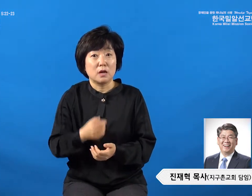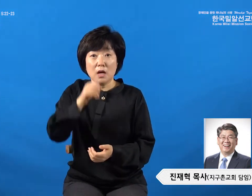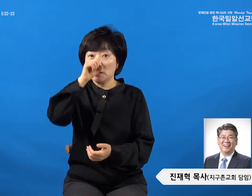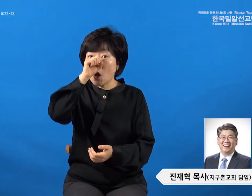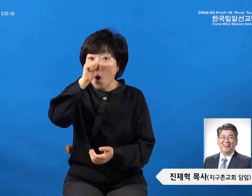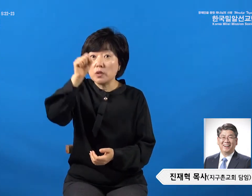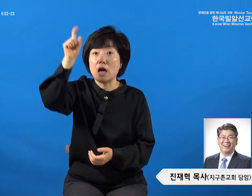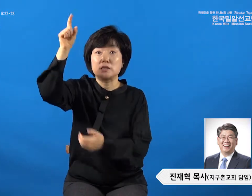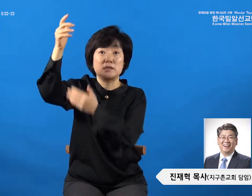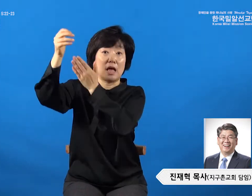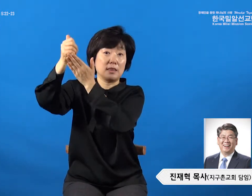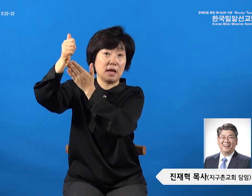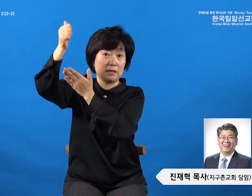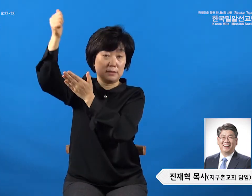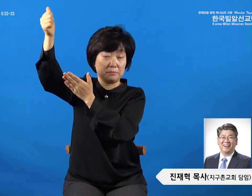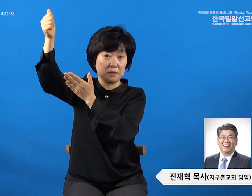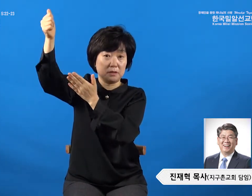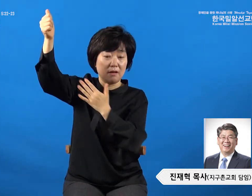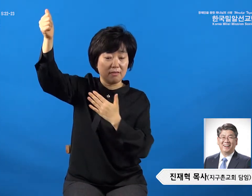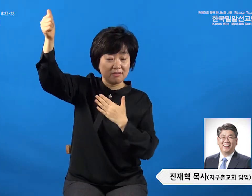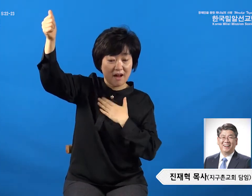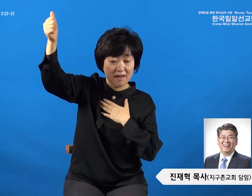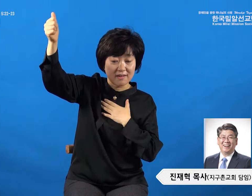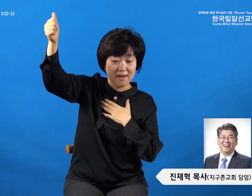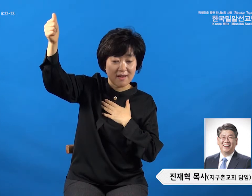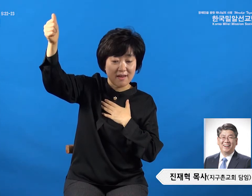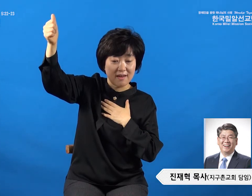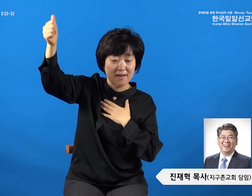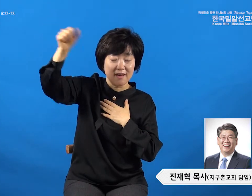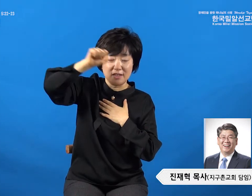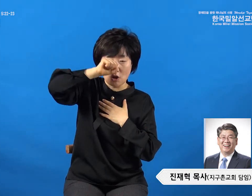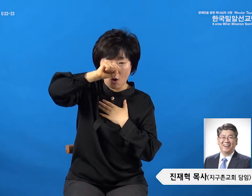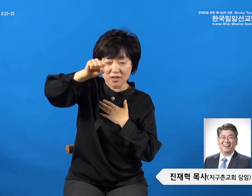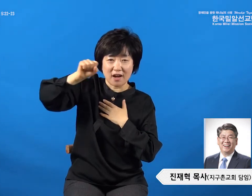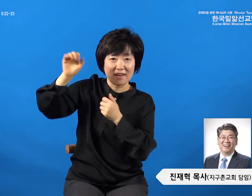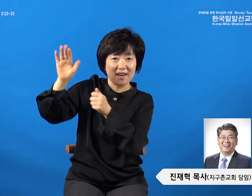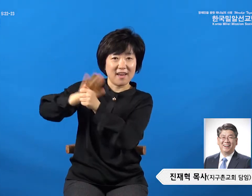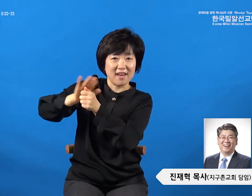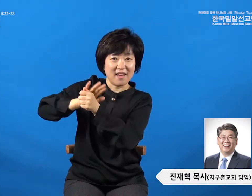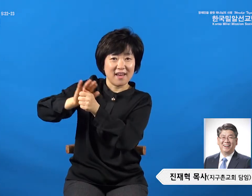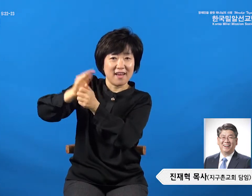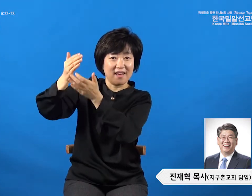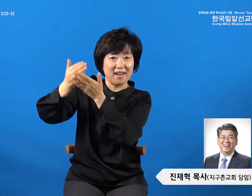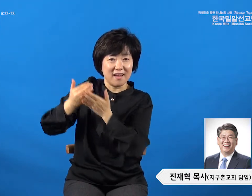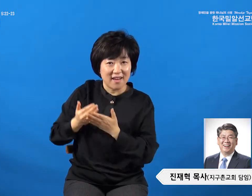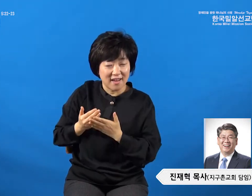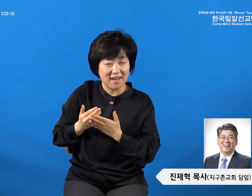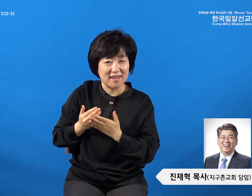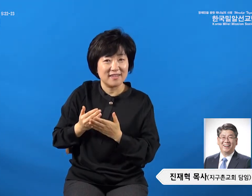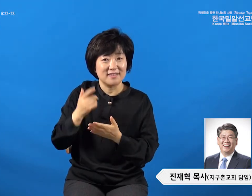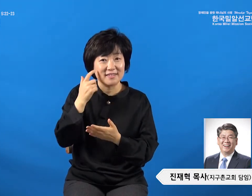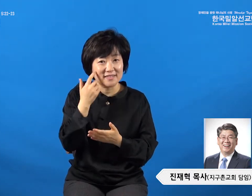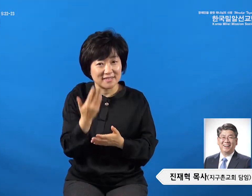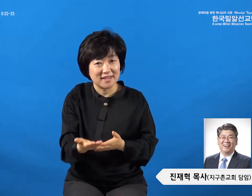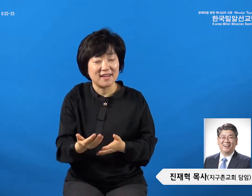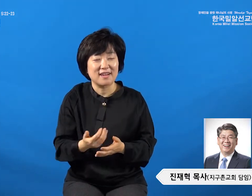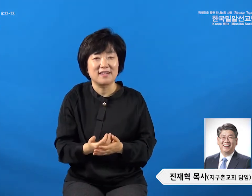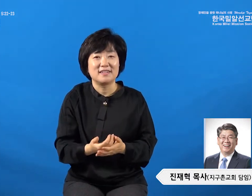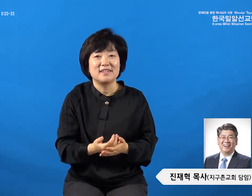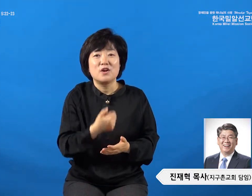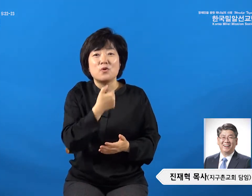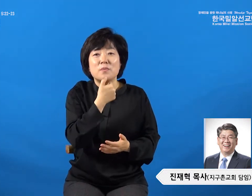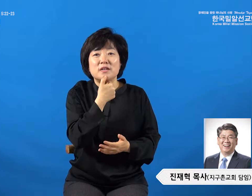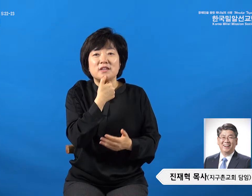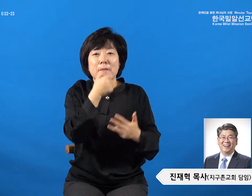선하신 하나님께서 우리에게 선하신 하나님이 되신다. 성경은 그렇게